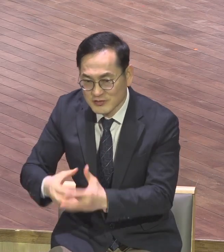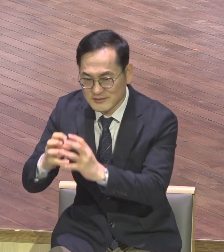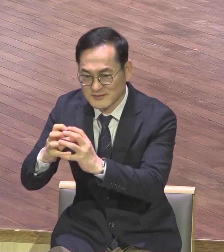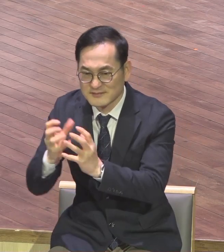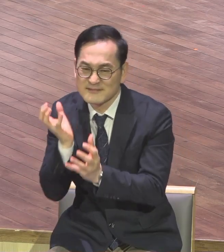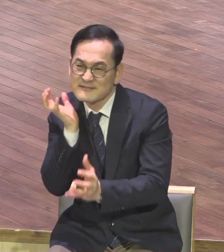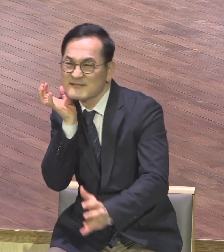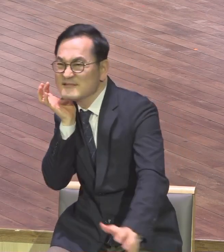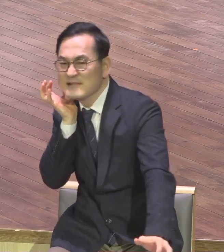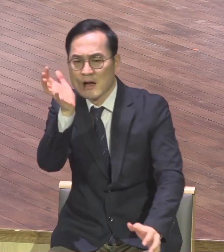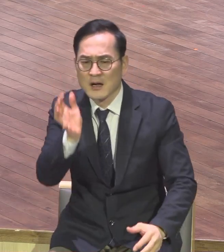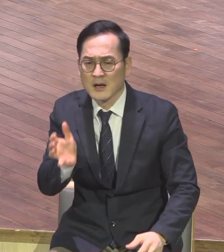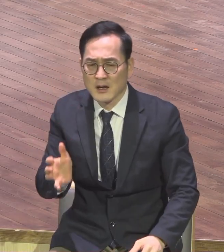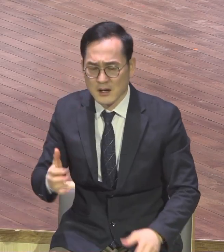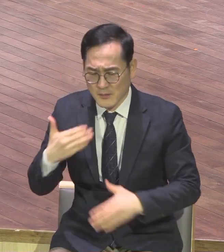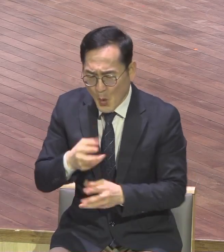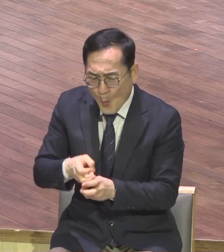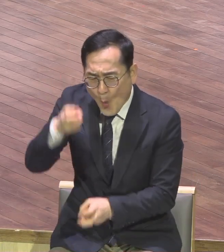무거운 것도 아니지. 덩치.